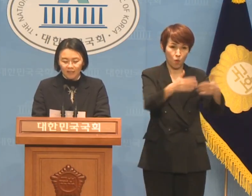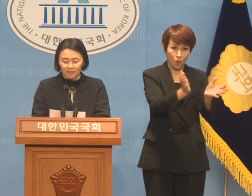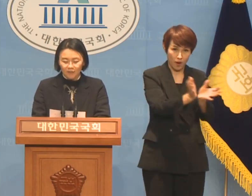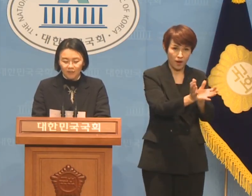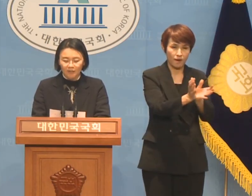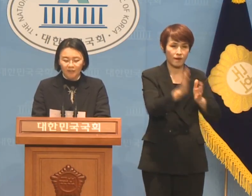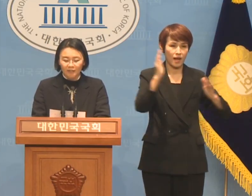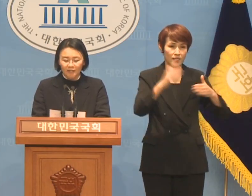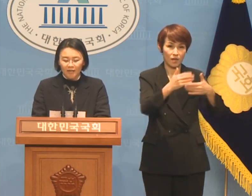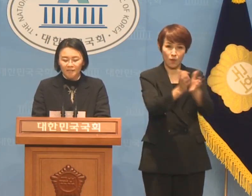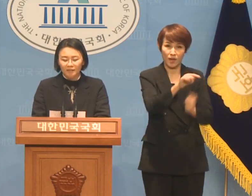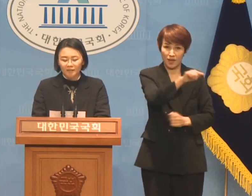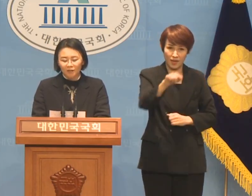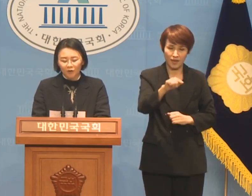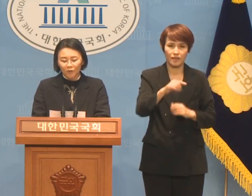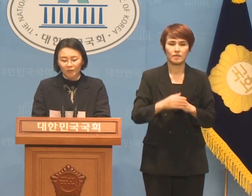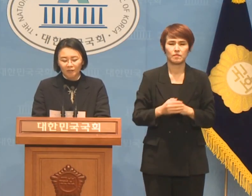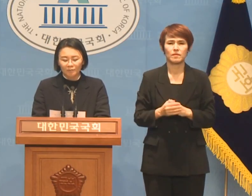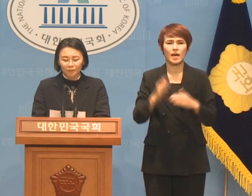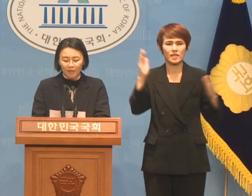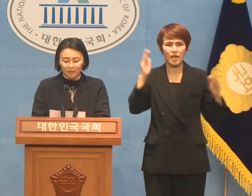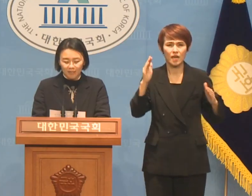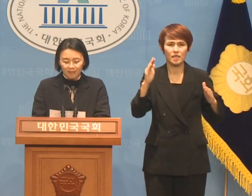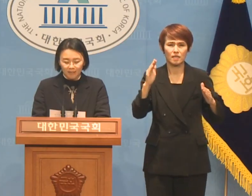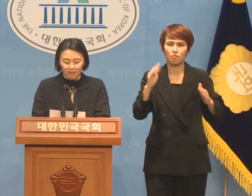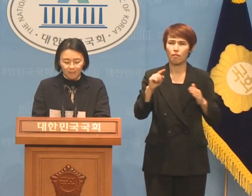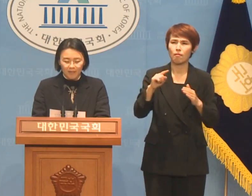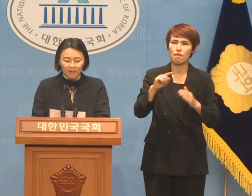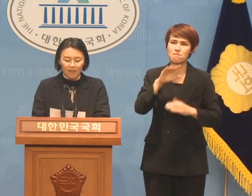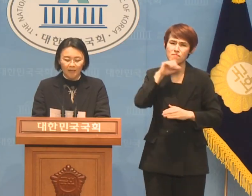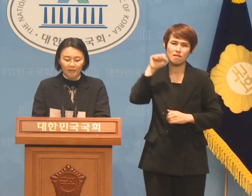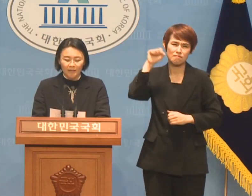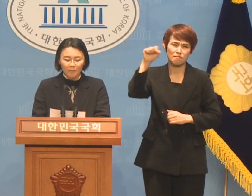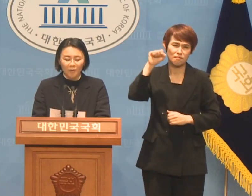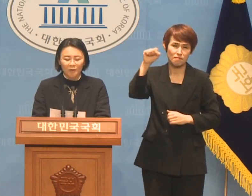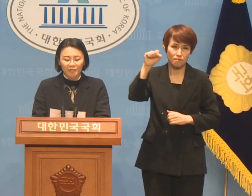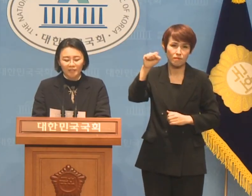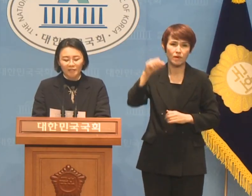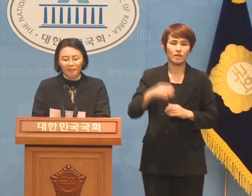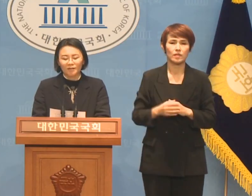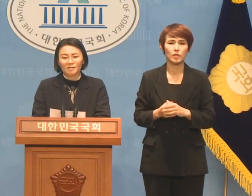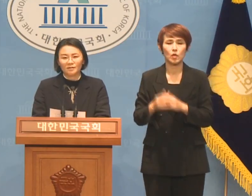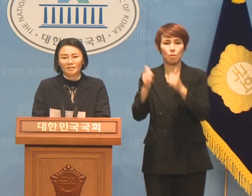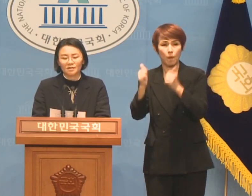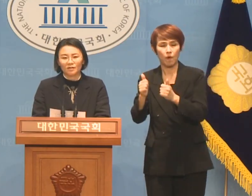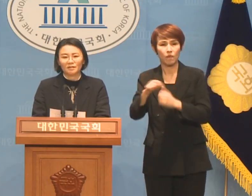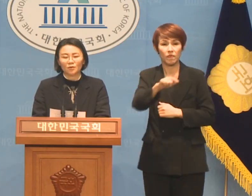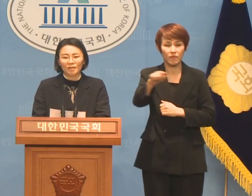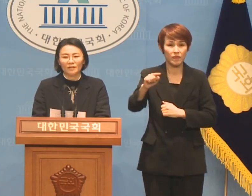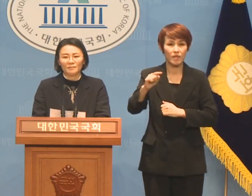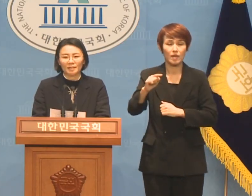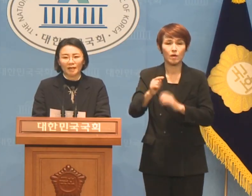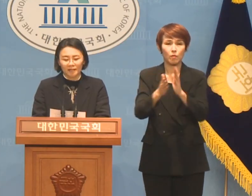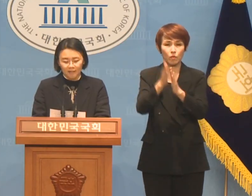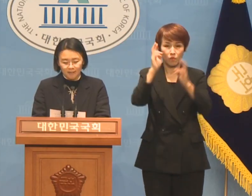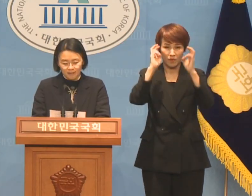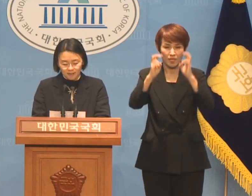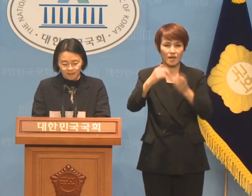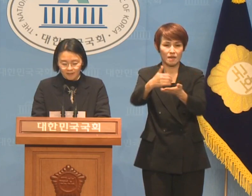단과대학 학생회 등 학생들이 겪고 있는 불합리한 탄압에 대한 법원의 기각 결정을 적극